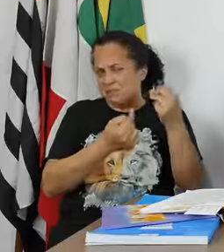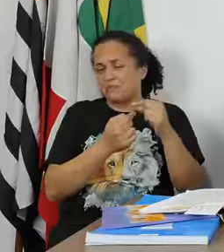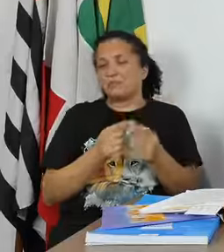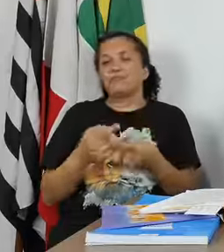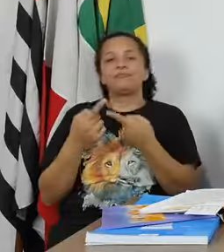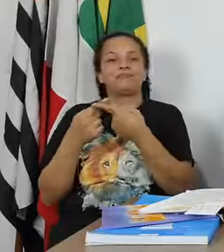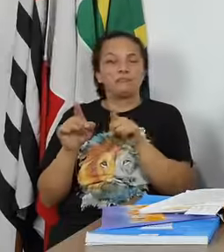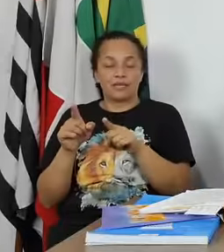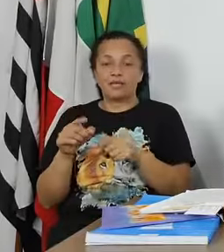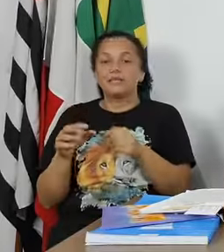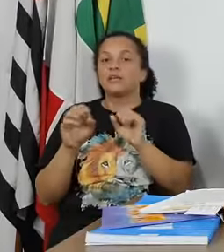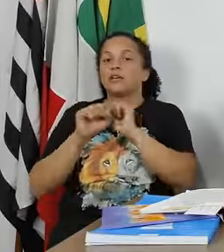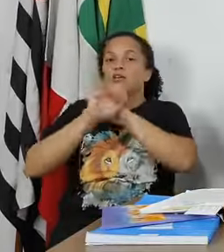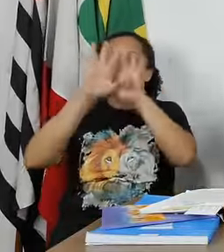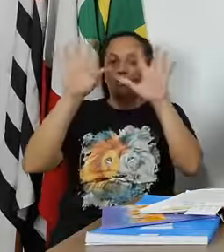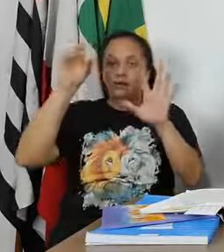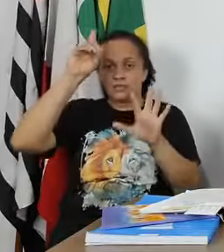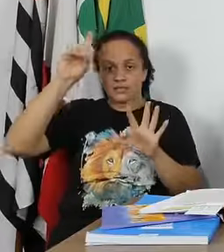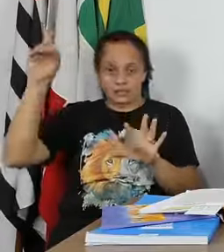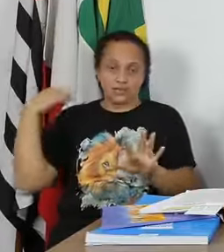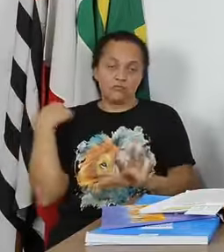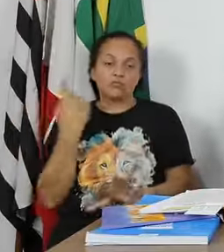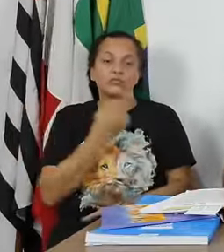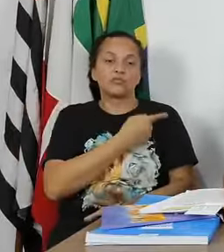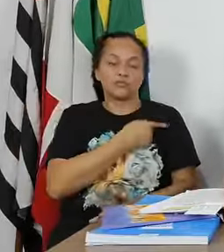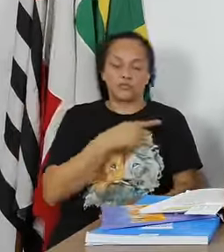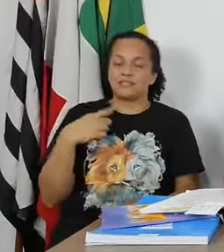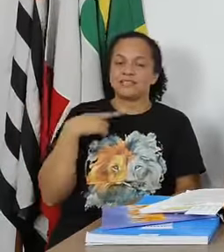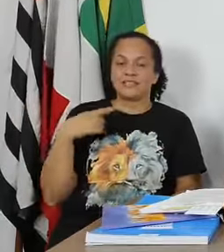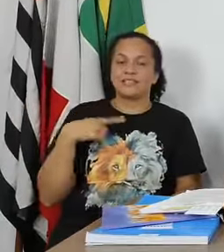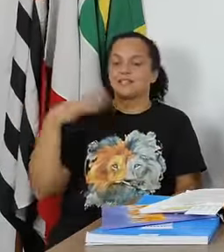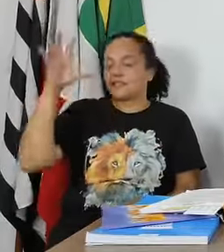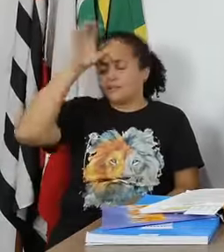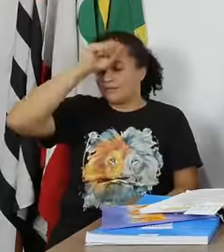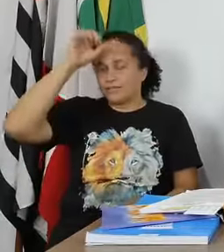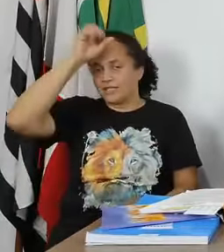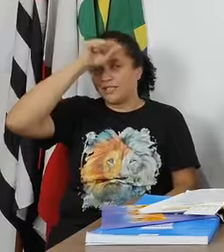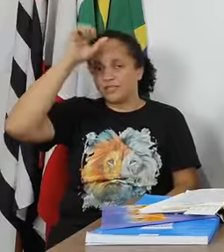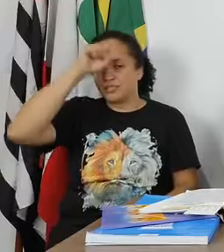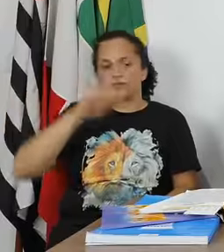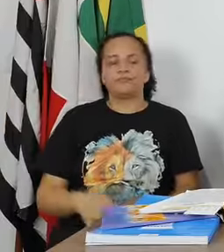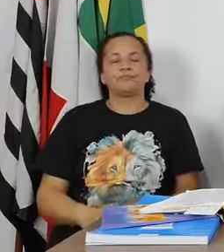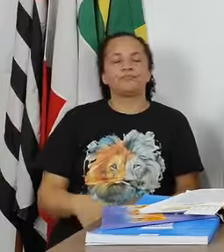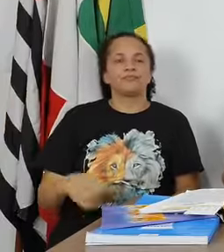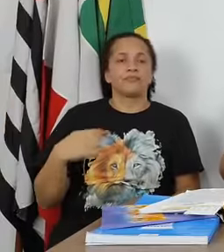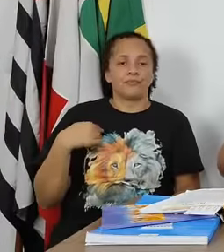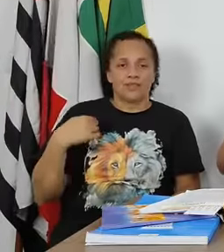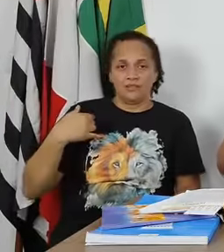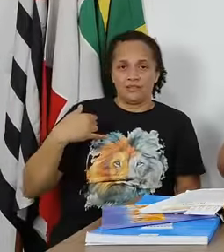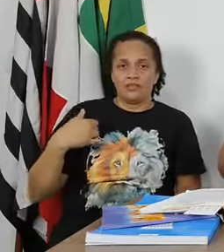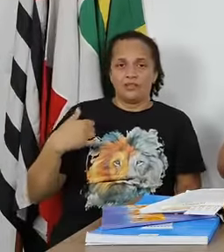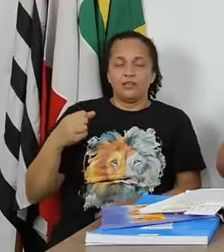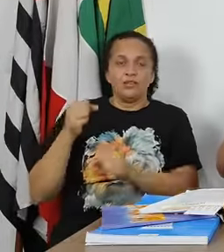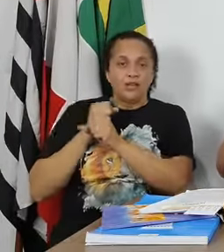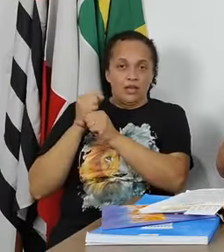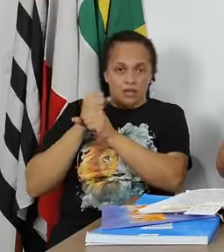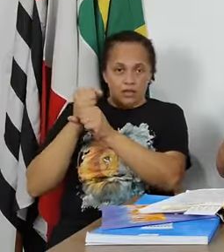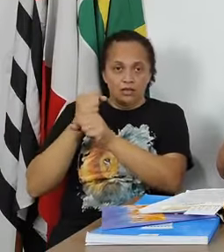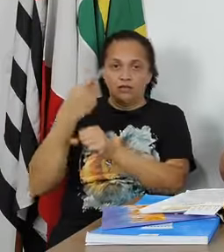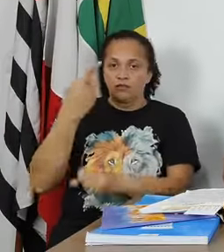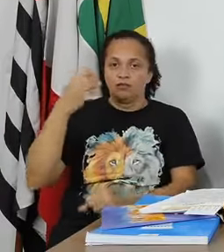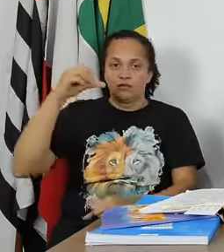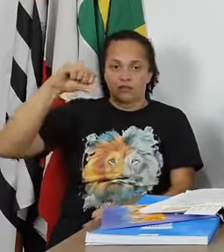a Deus pela vida dos nossos líderes da IHM, que tem nos ensinado. Eu tenho 19 anos de IHM. E